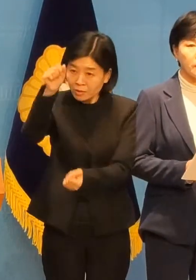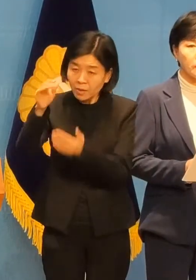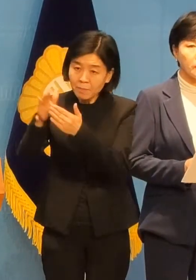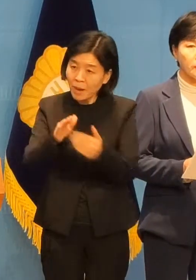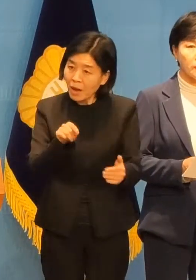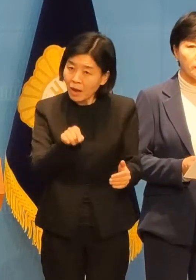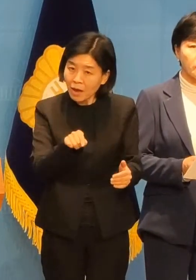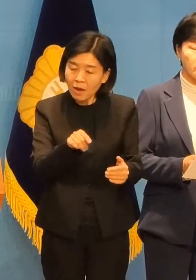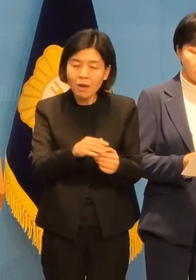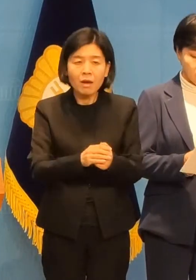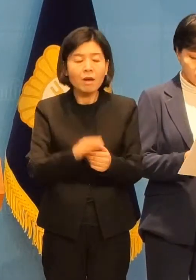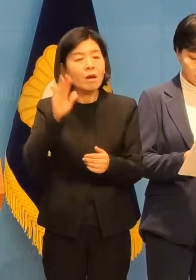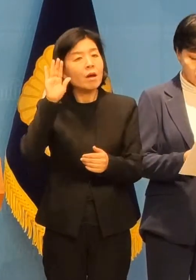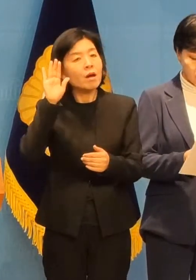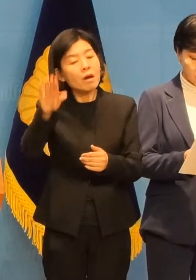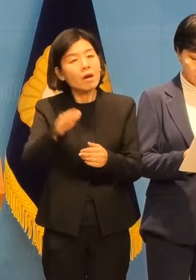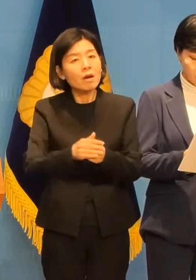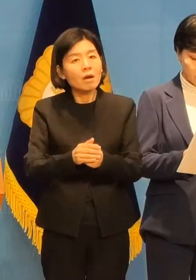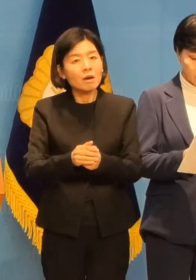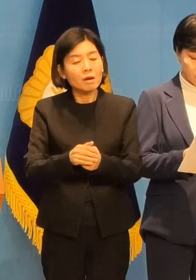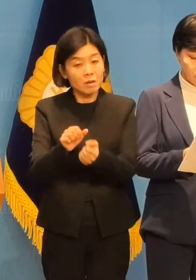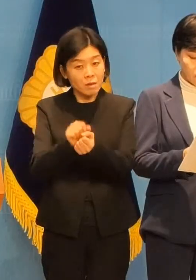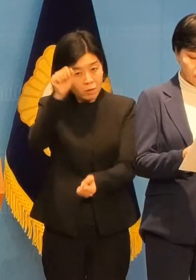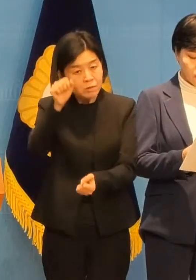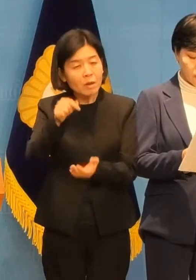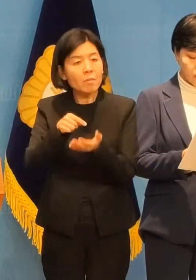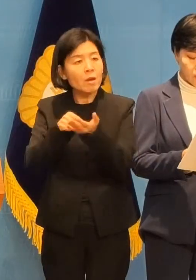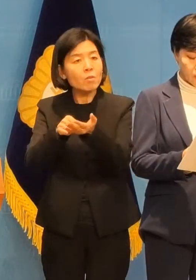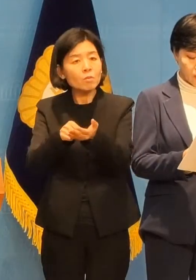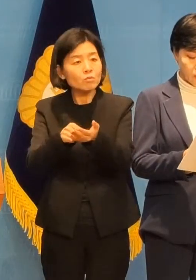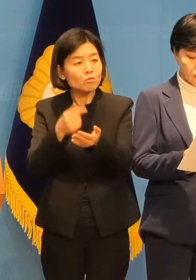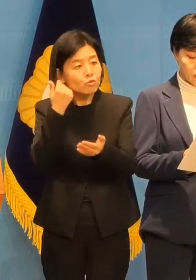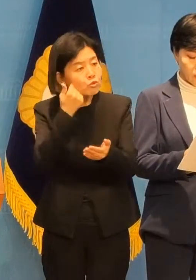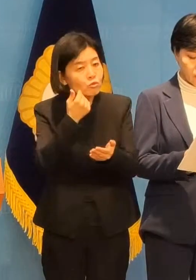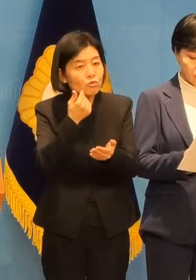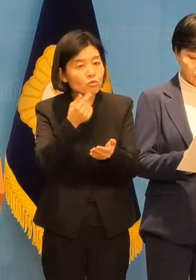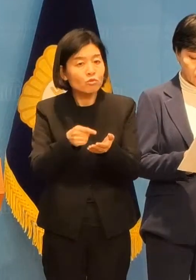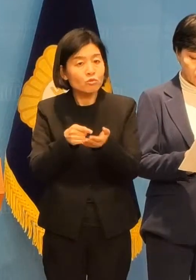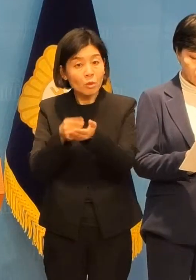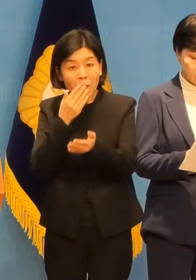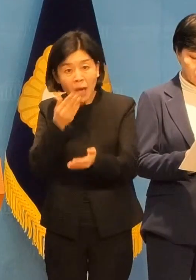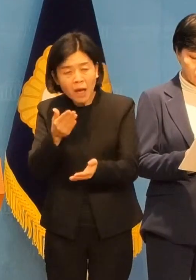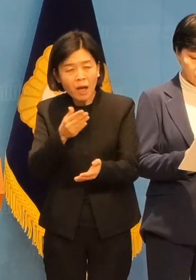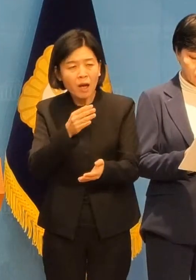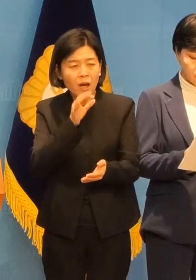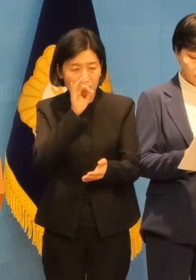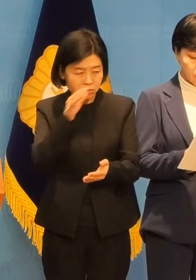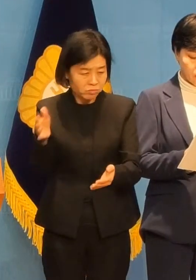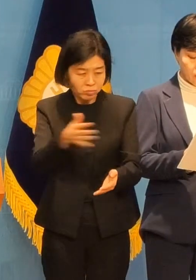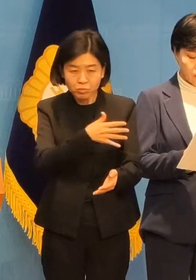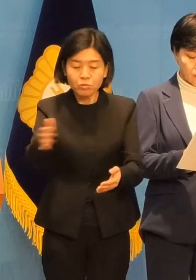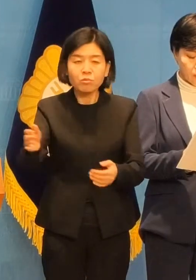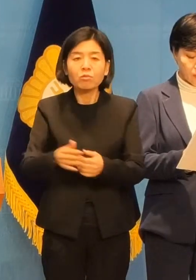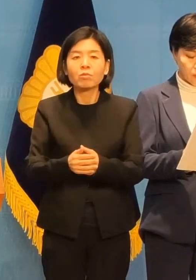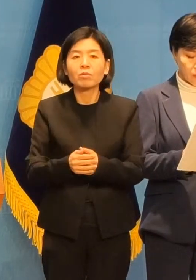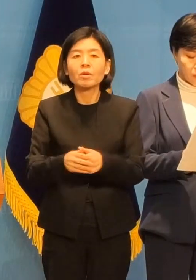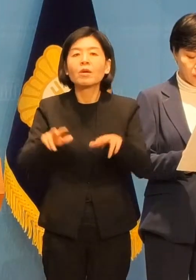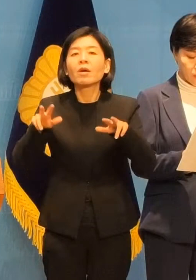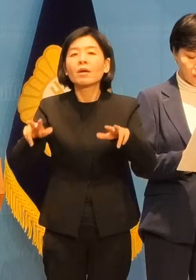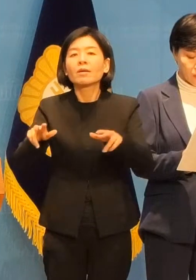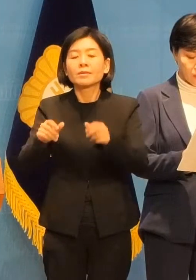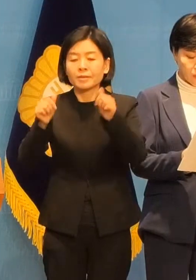한다면 앞으로 영장을 발부할 사건은 없다고 할 것입니다. 다시 한번 사법부에